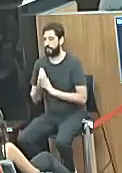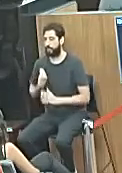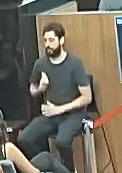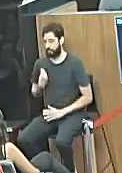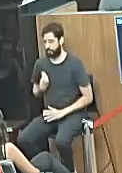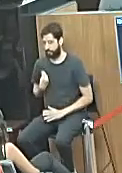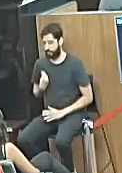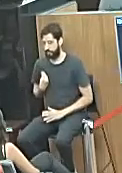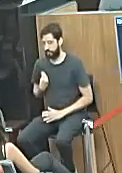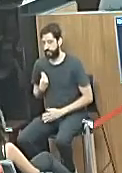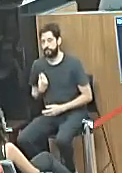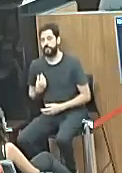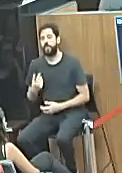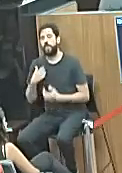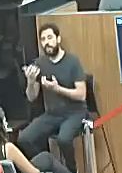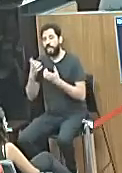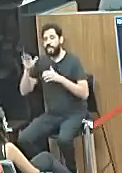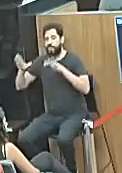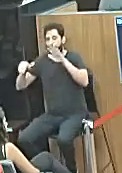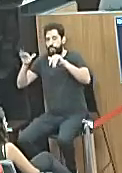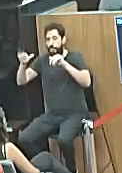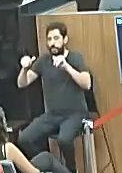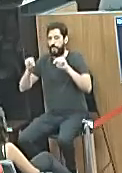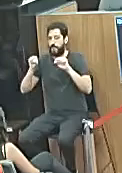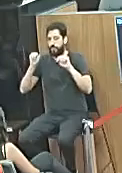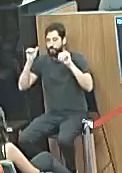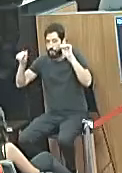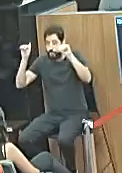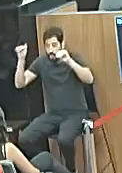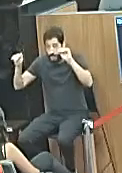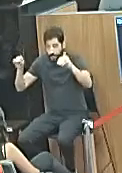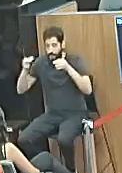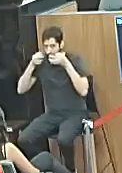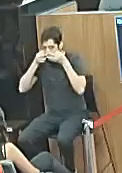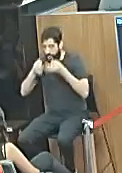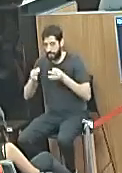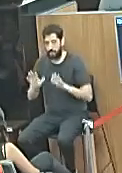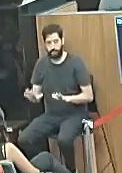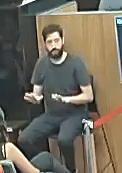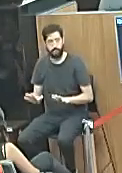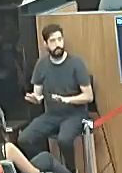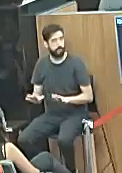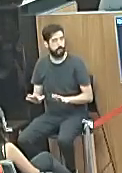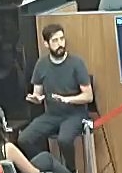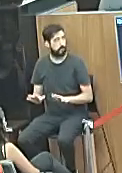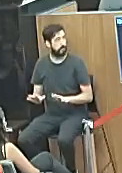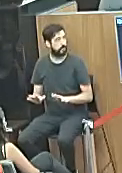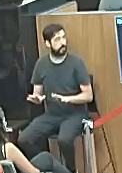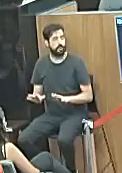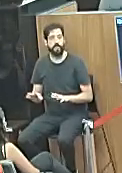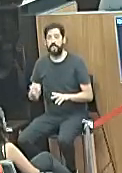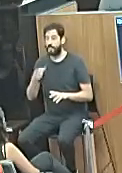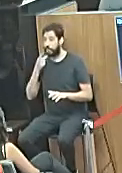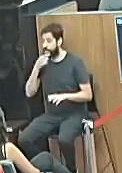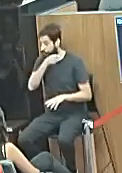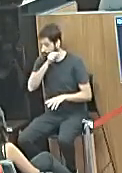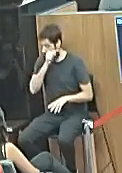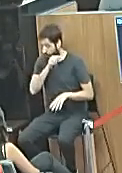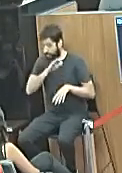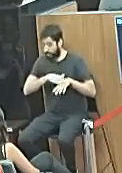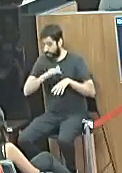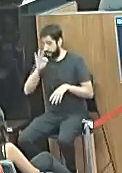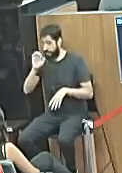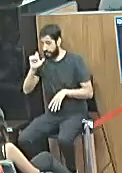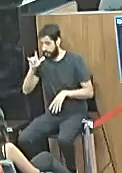então eu queria chamar essa atenção mais uma vez felipe e que você leve essa cobrança que